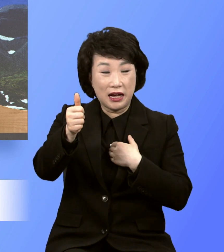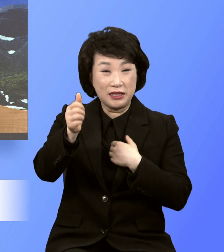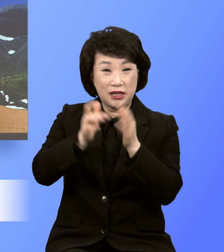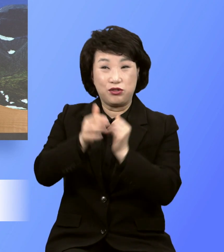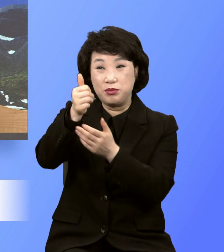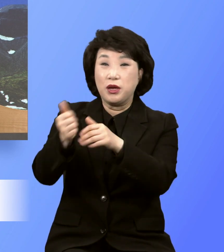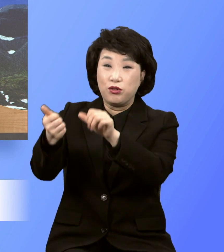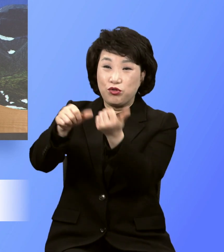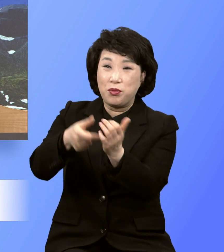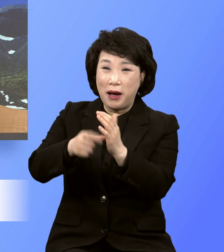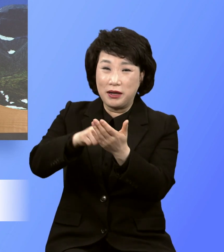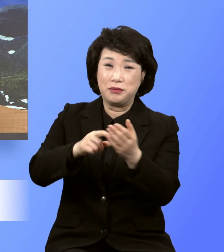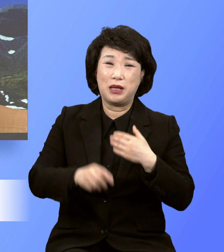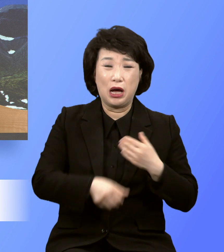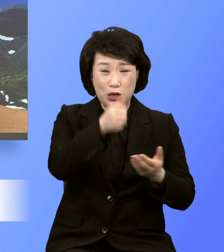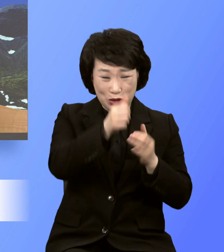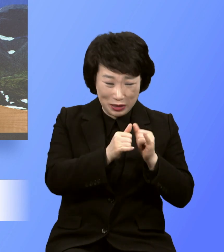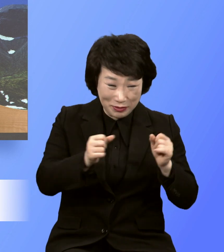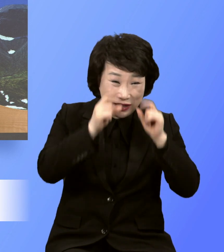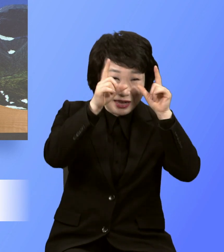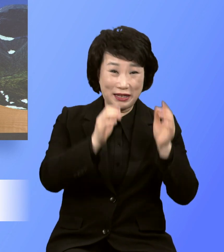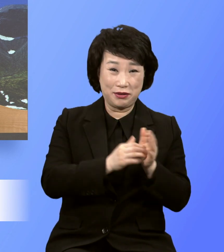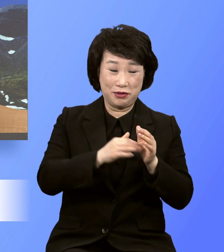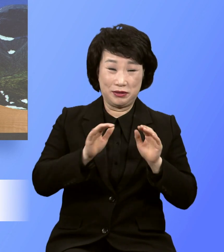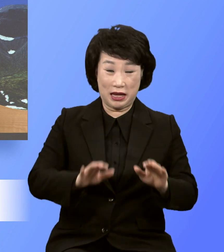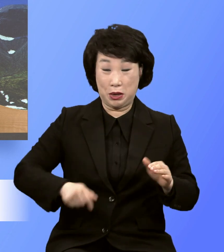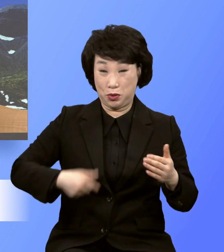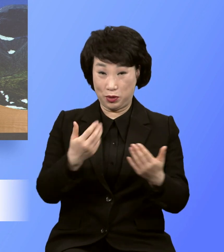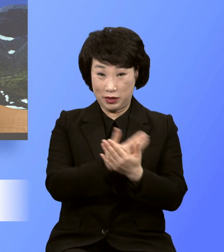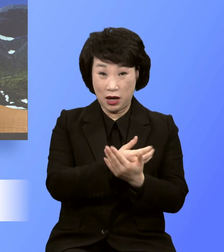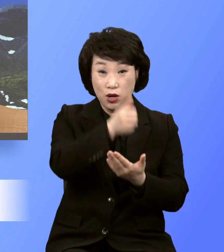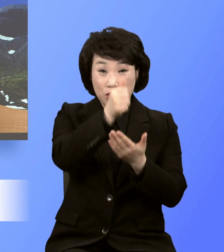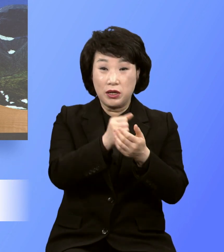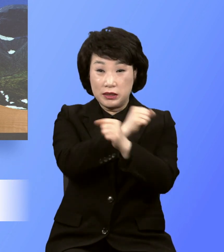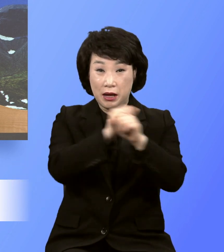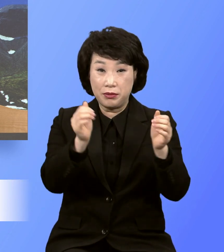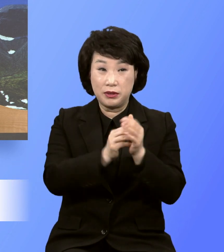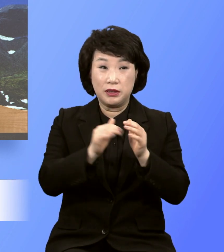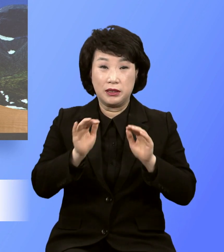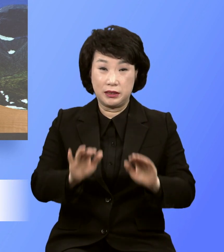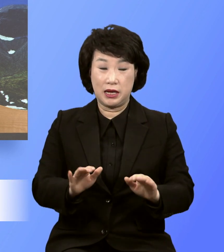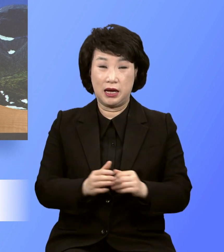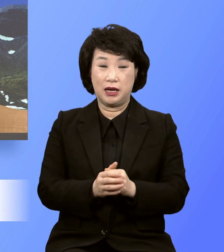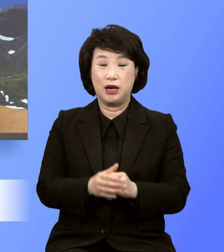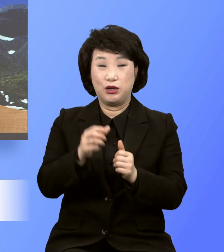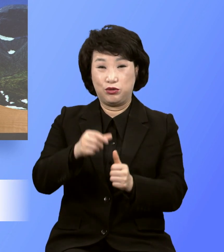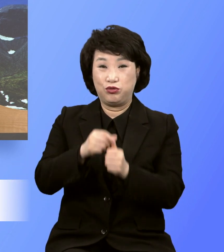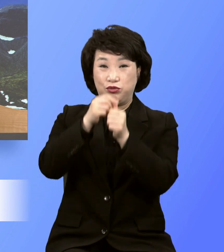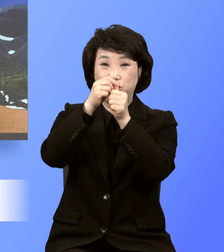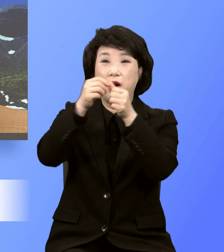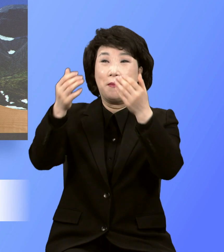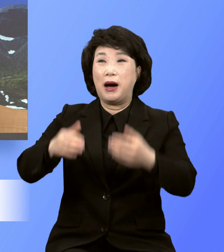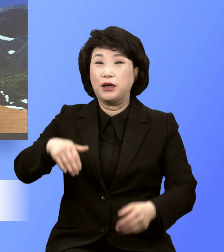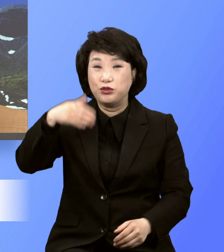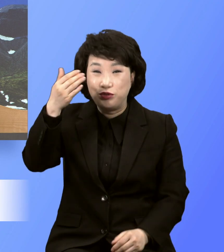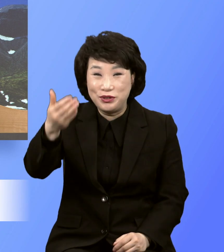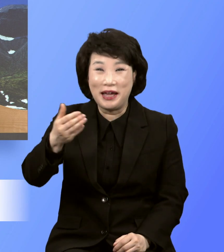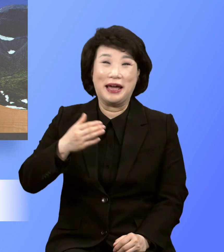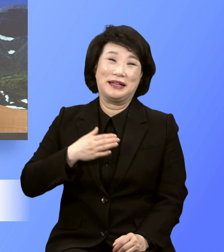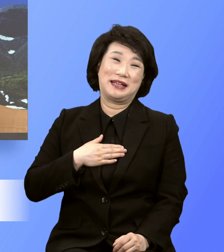예수가 죽은 만큼 내가 죄인임을 깨닫고 회개하고 제사함 받고 구원받은